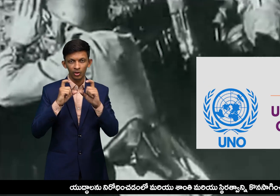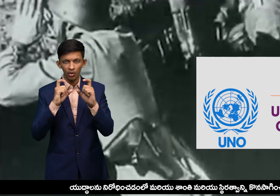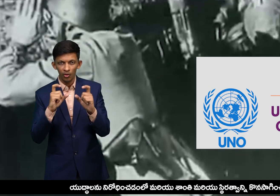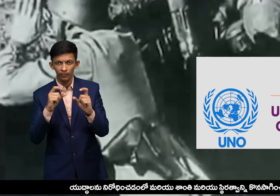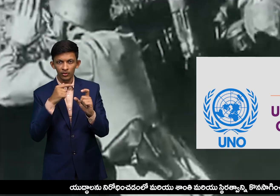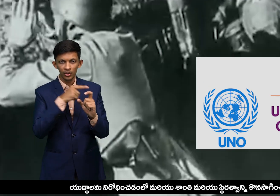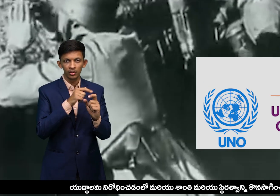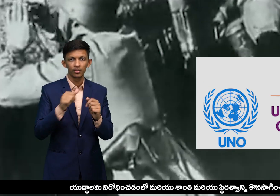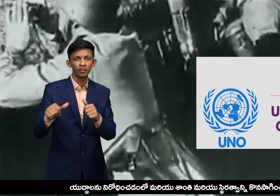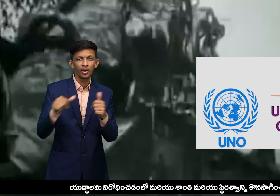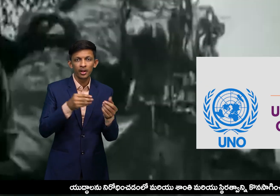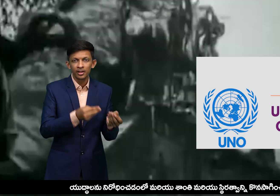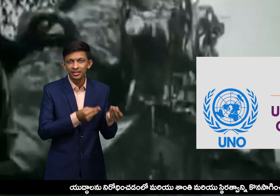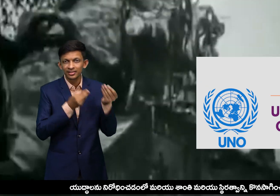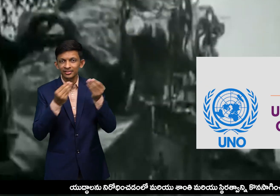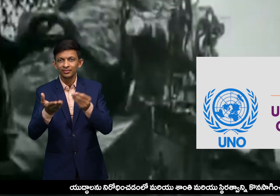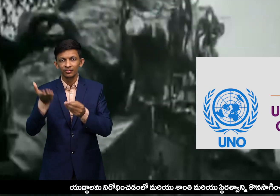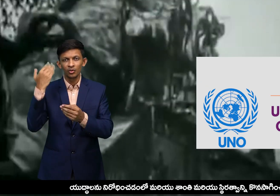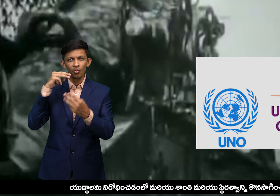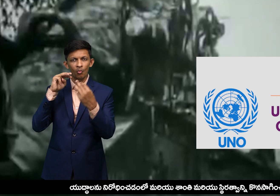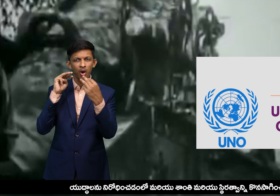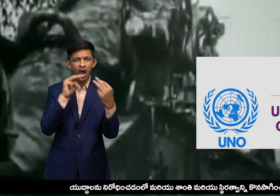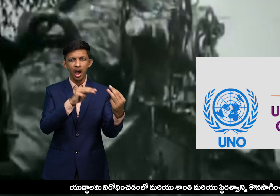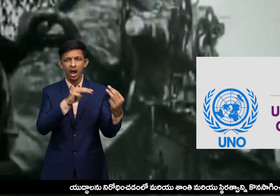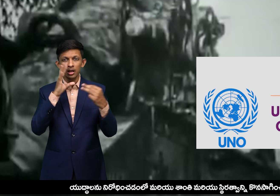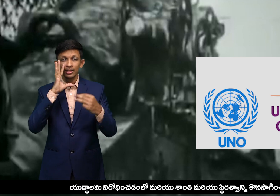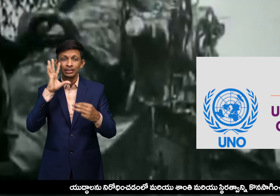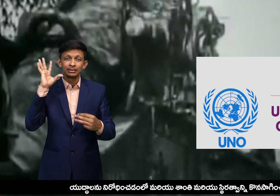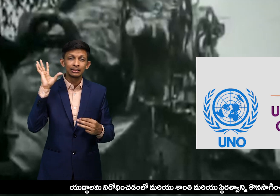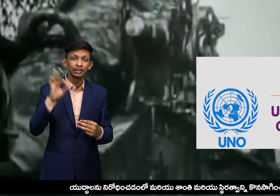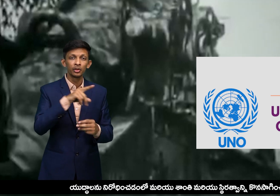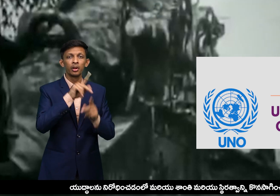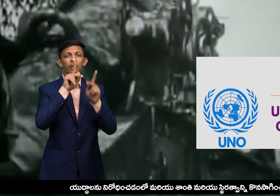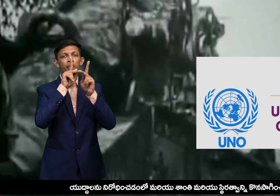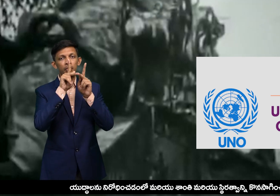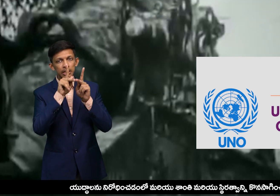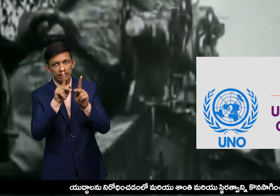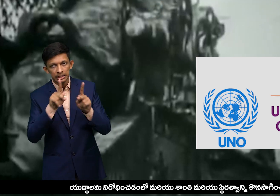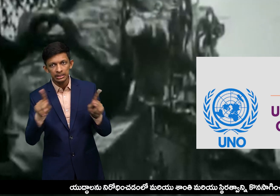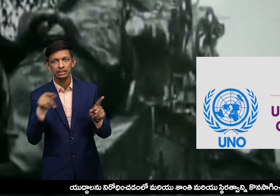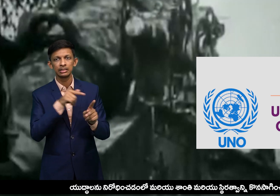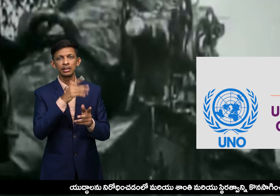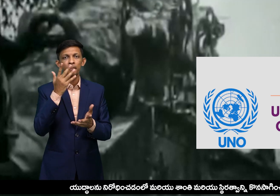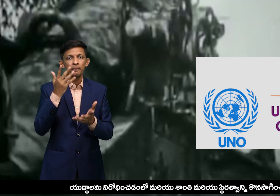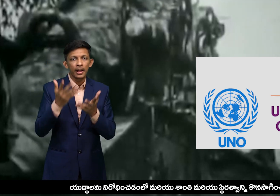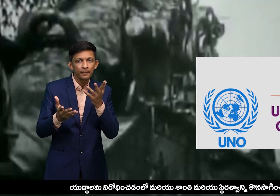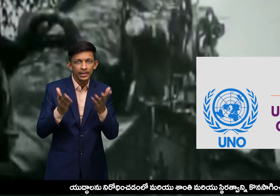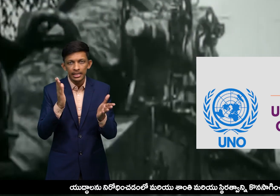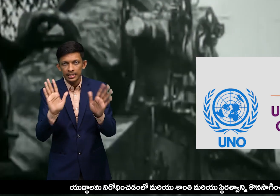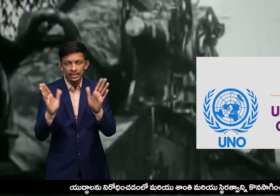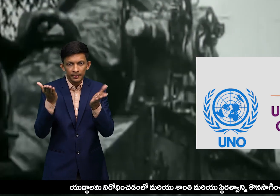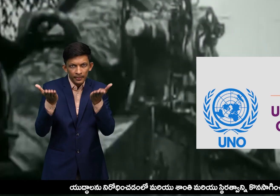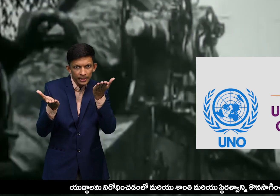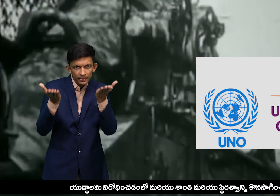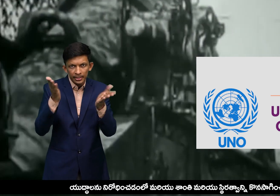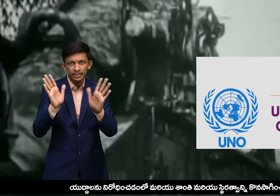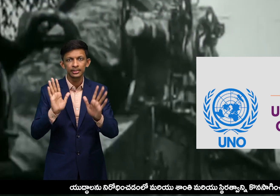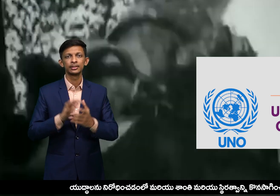మరియు యుద్ధాలను నిరోధించడంలో మరియు శాంతి మరియు స్థిరత్వాన్ని కొనసాగించడంలో నిర్వహించేది.